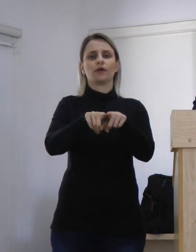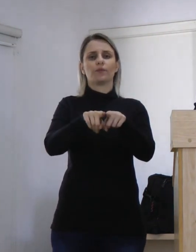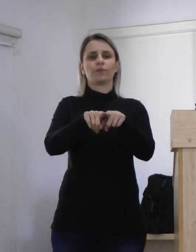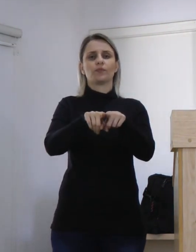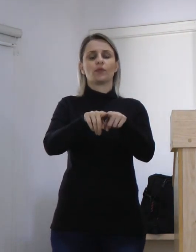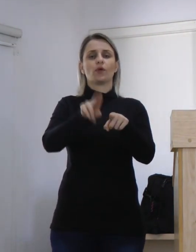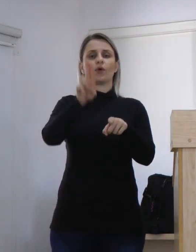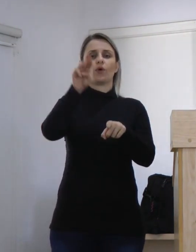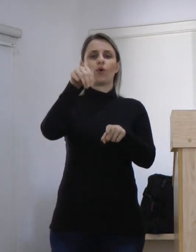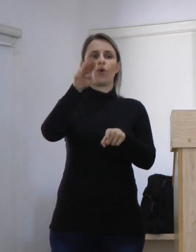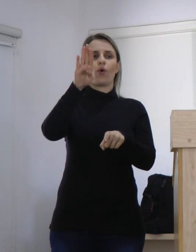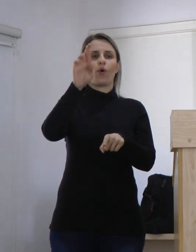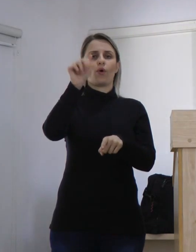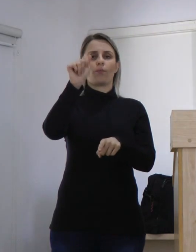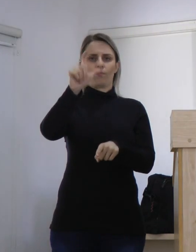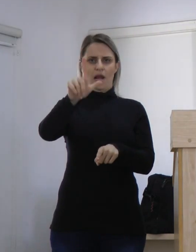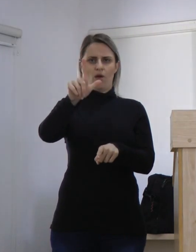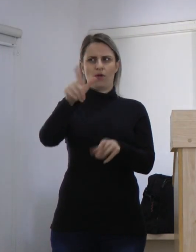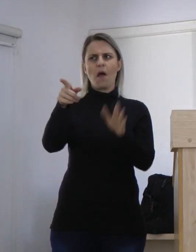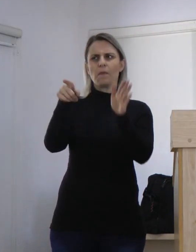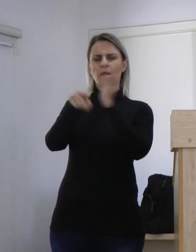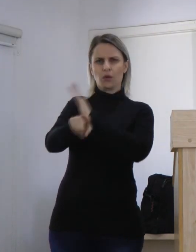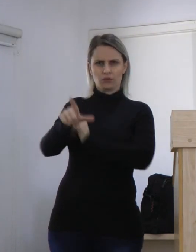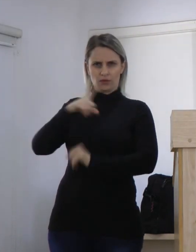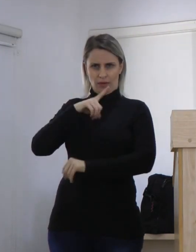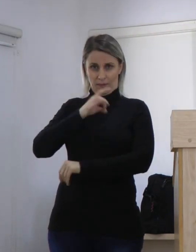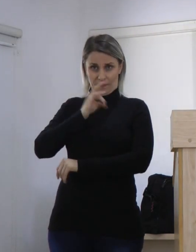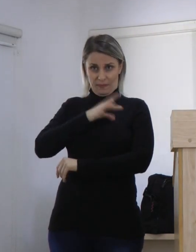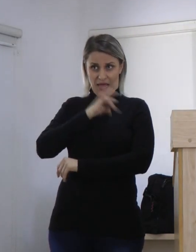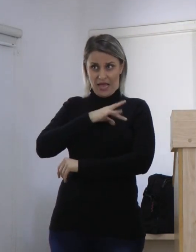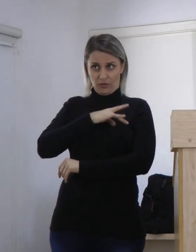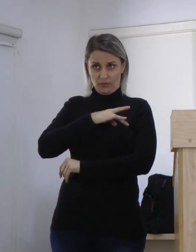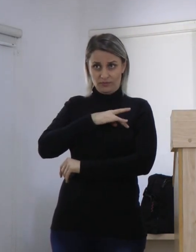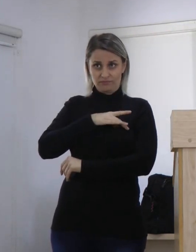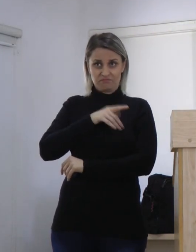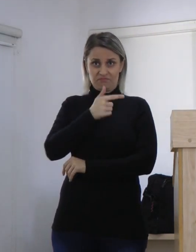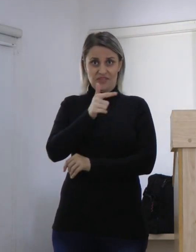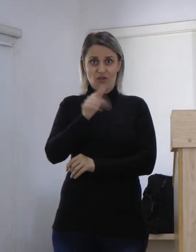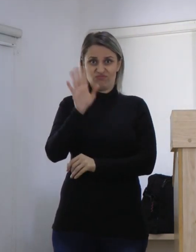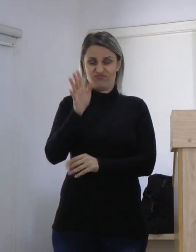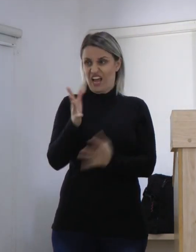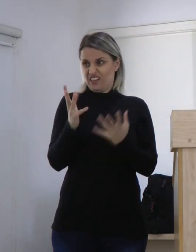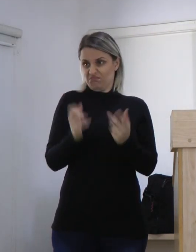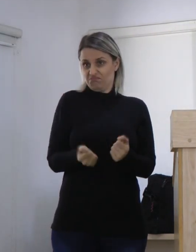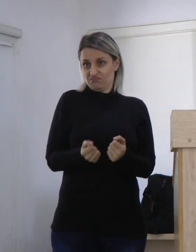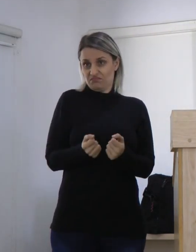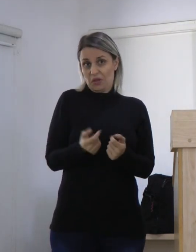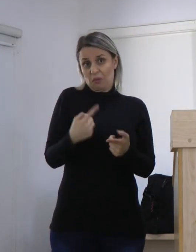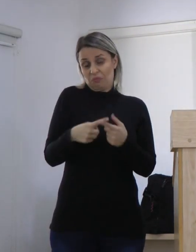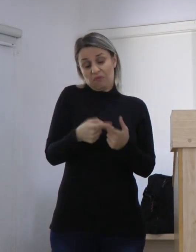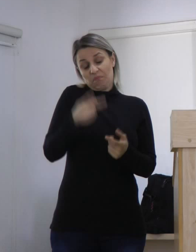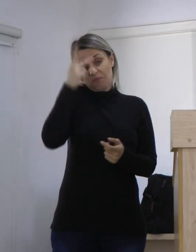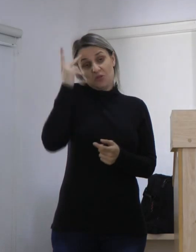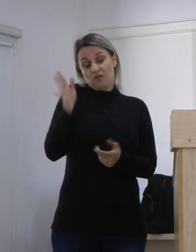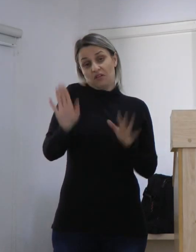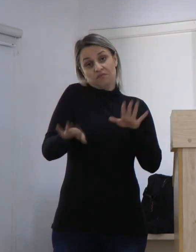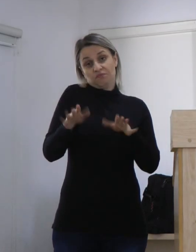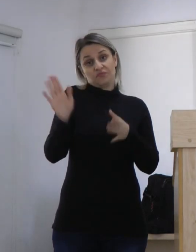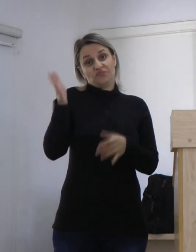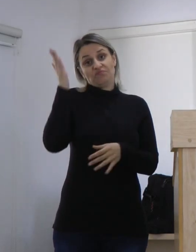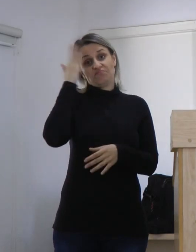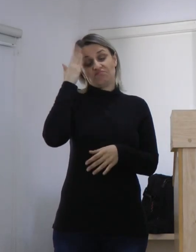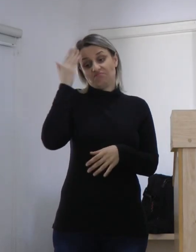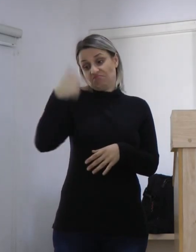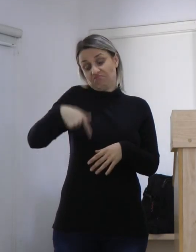não? Ou é porque já estão conformados que vão? Tem gente que não tem medo porque já está conformado, né?